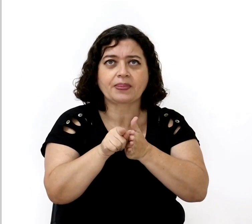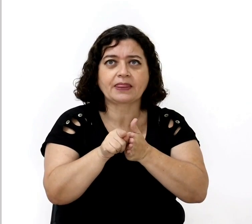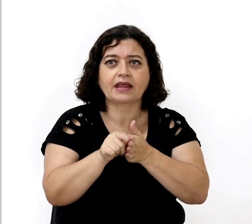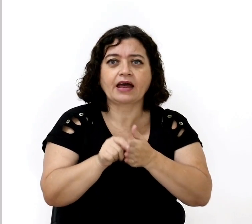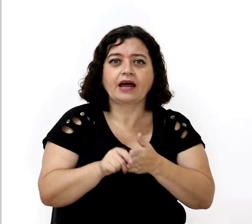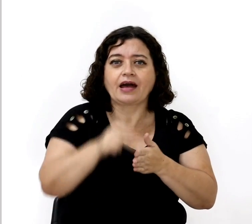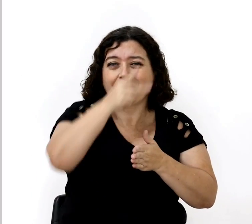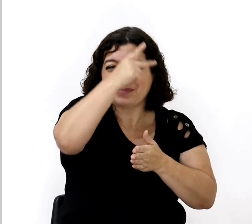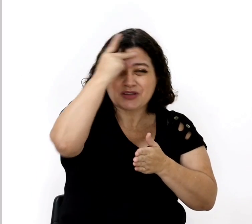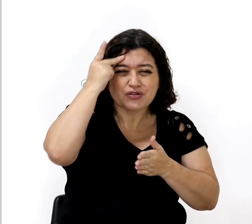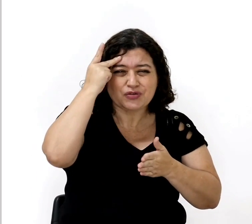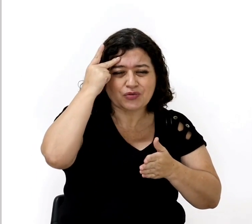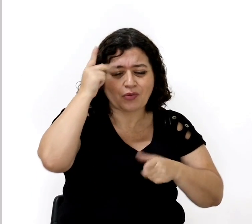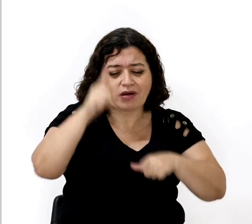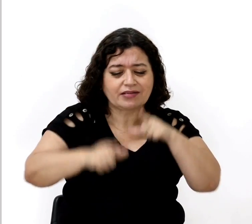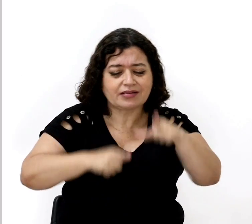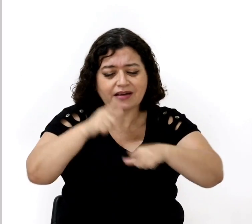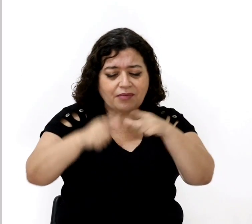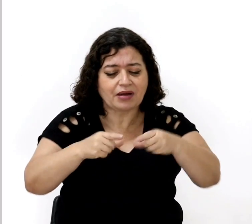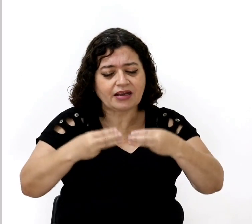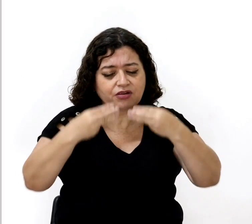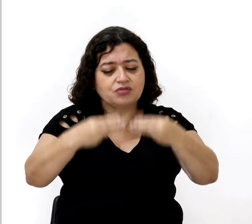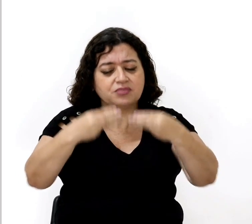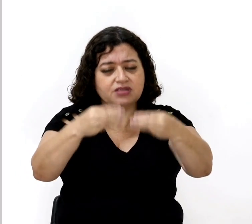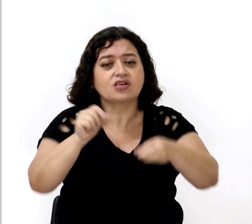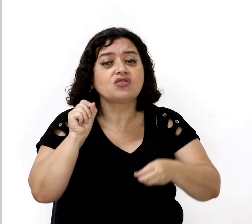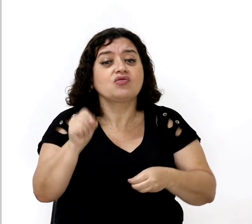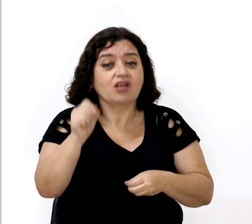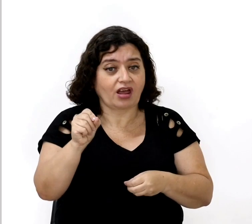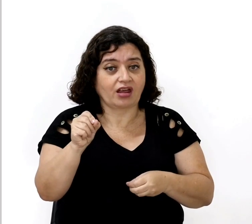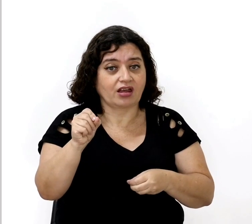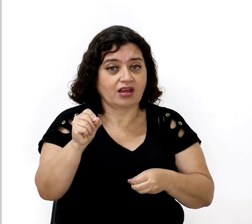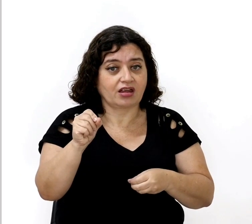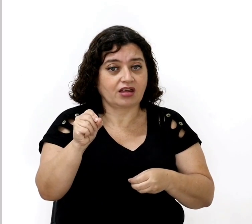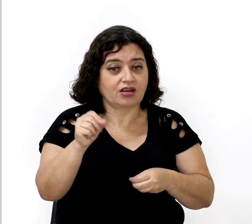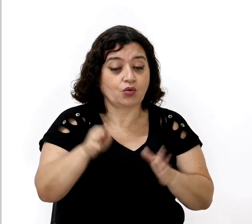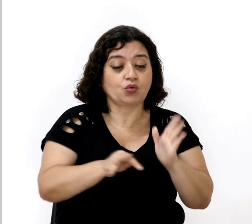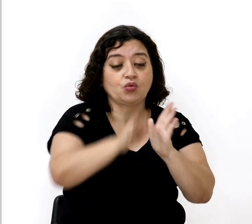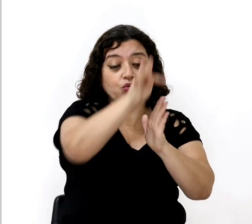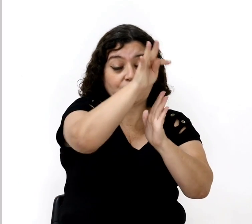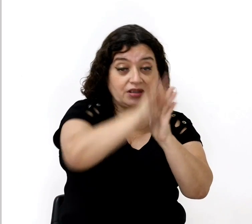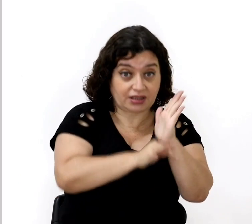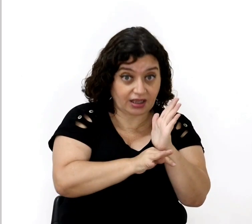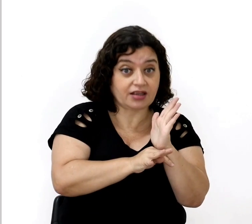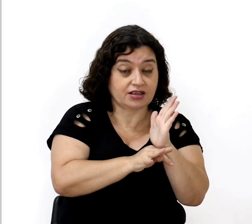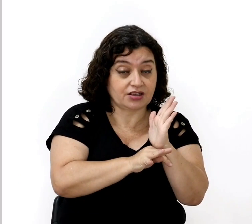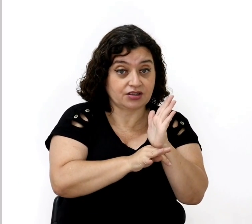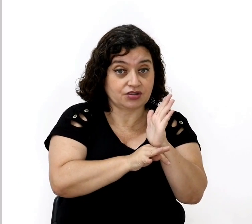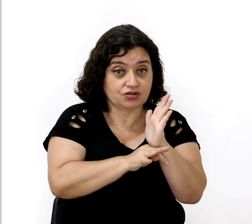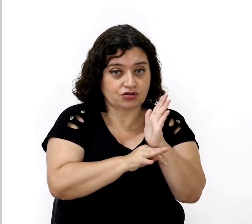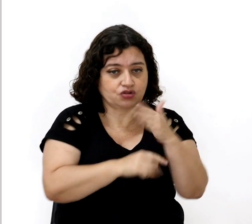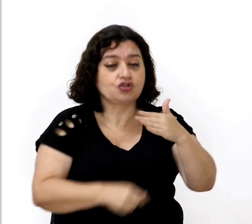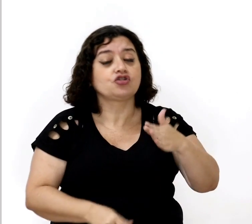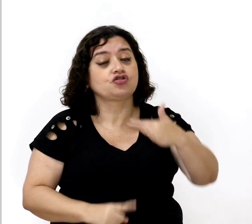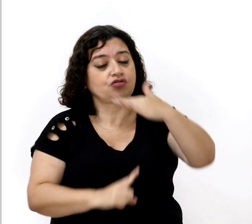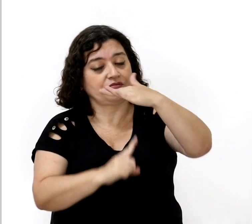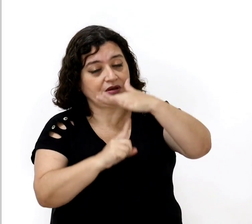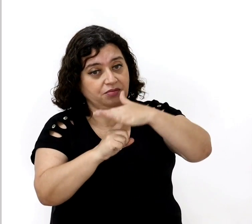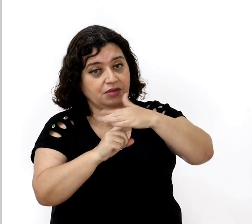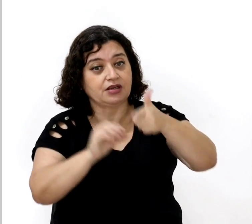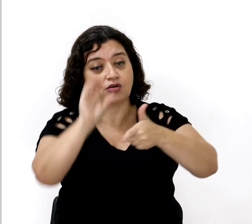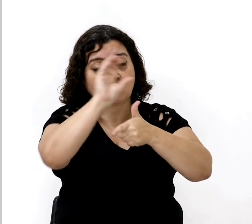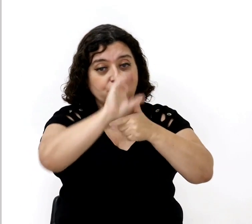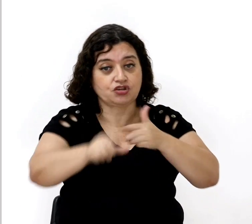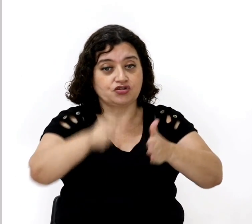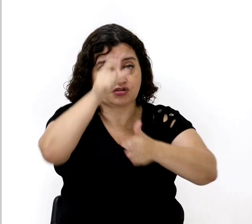quem deve trabalhar, atuar nesses ministérios. E o próprio texto, tanto o texto aqui de 1 Coríntios